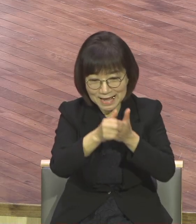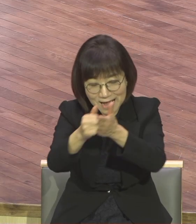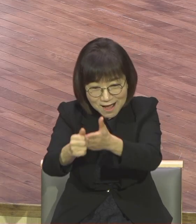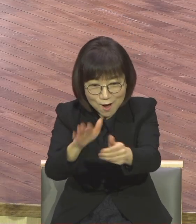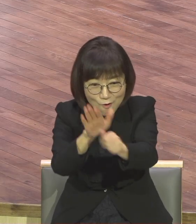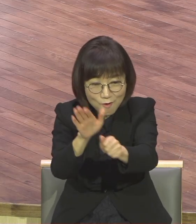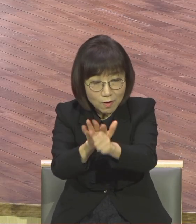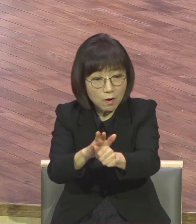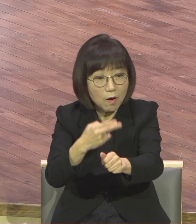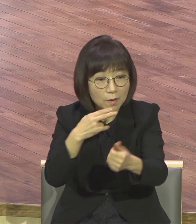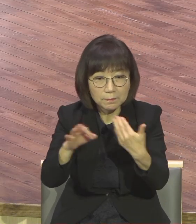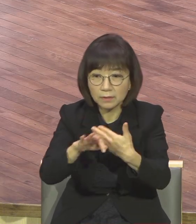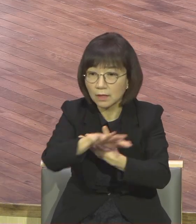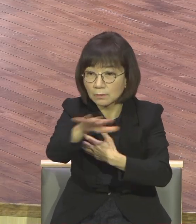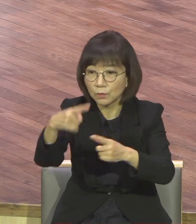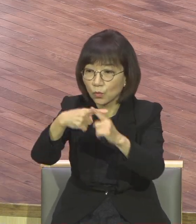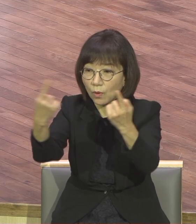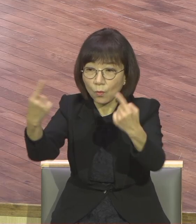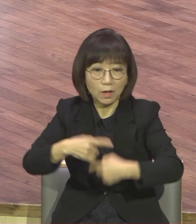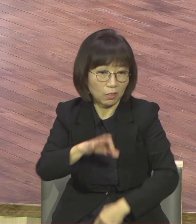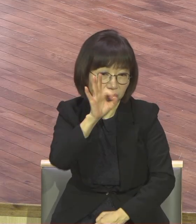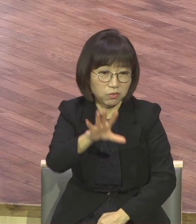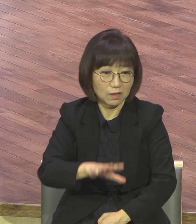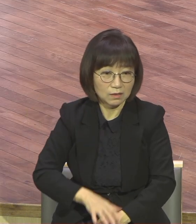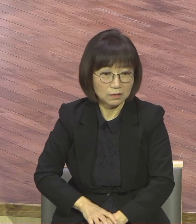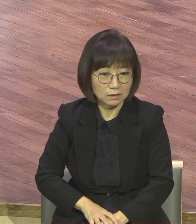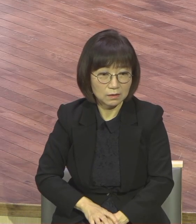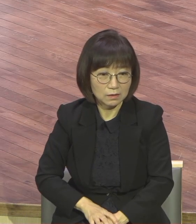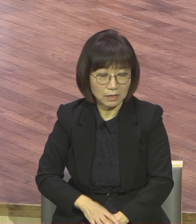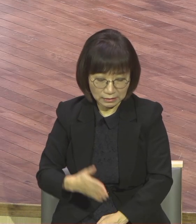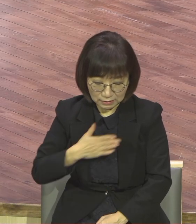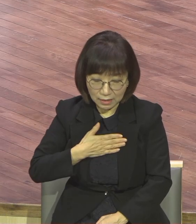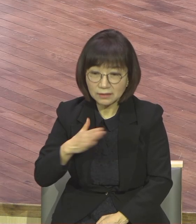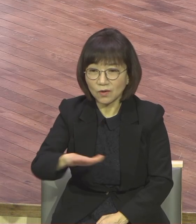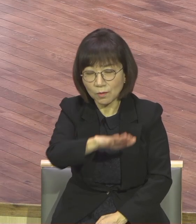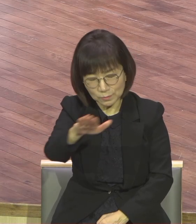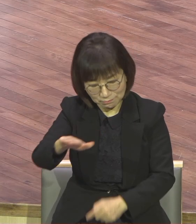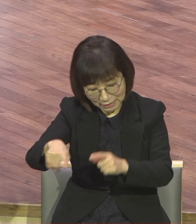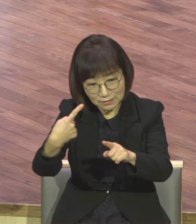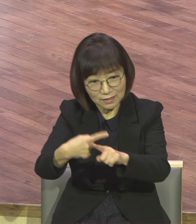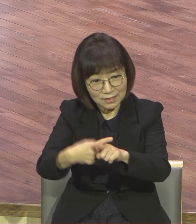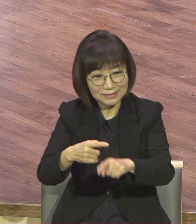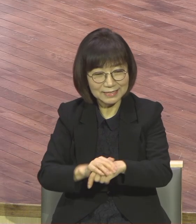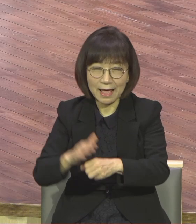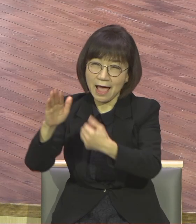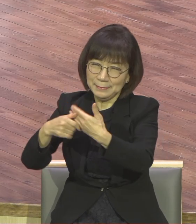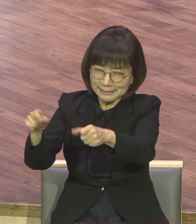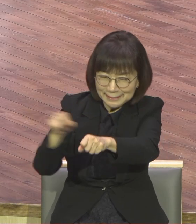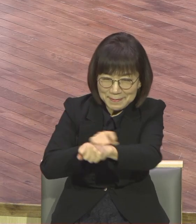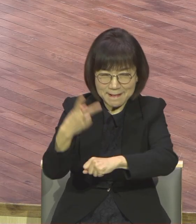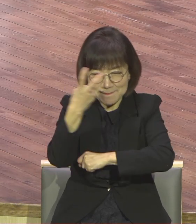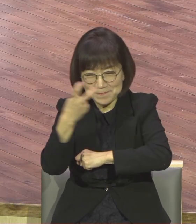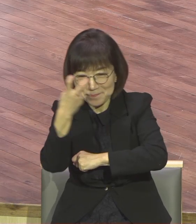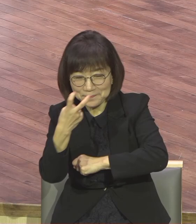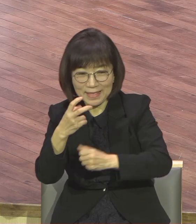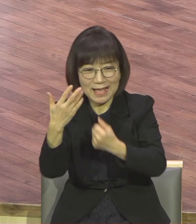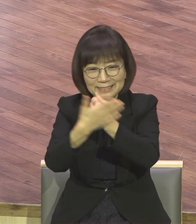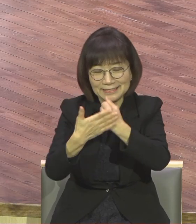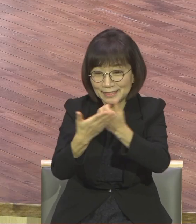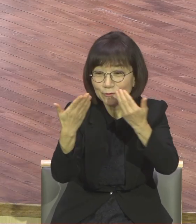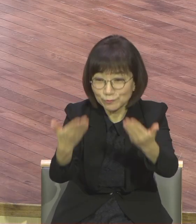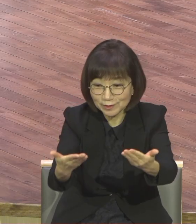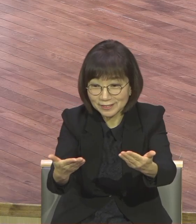않았으면 여기 앉아 있을 수가 없어요. 저나 여러분이나 하나님의 특별 보호 속에, 특별한 은혜